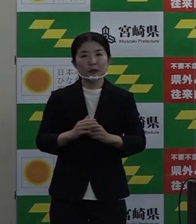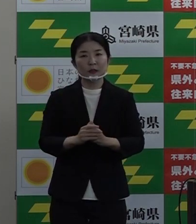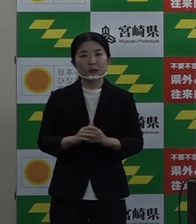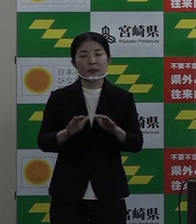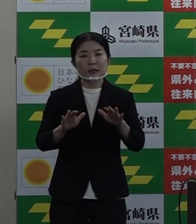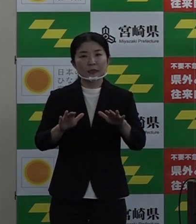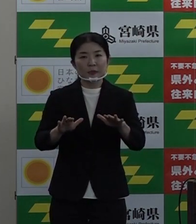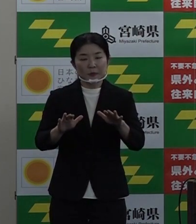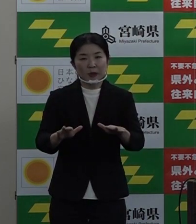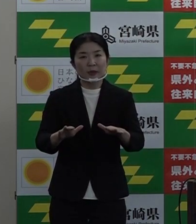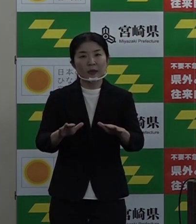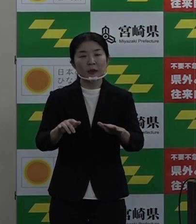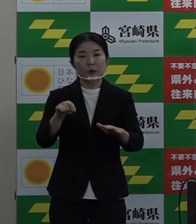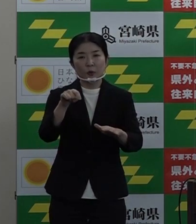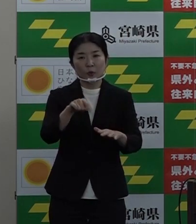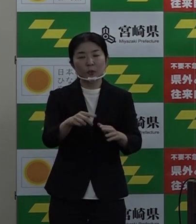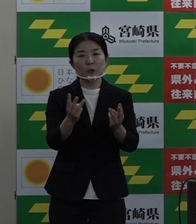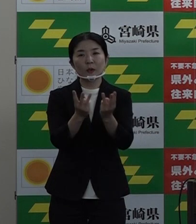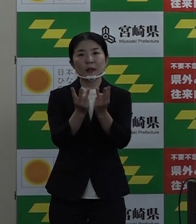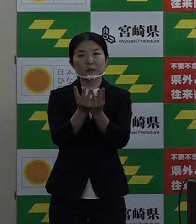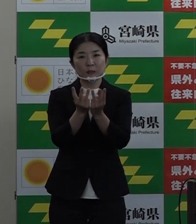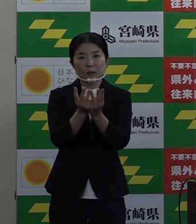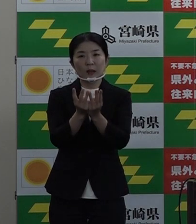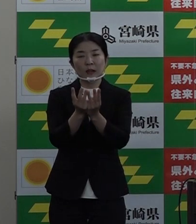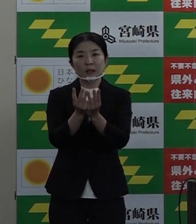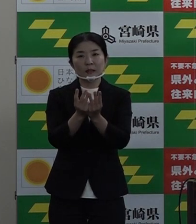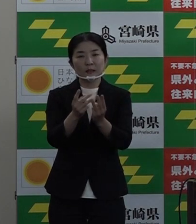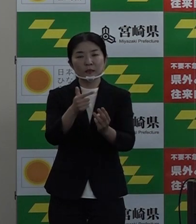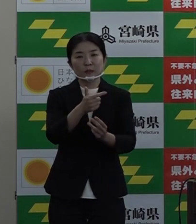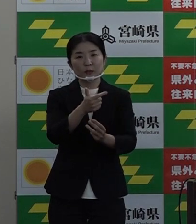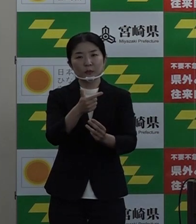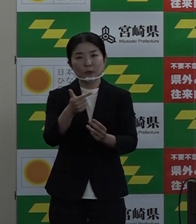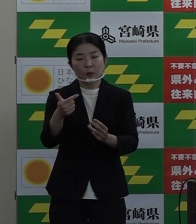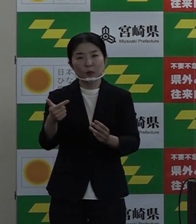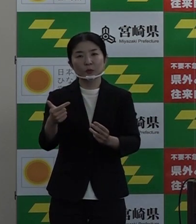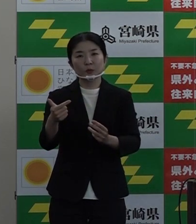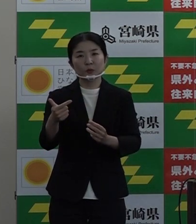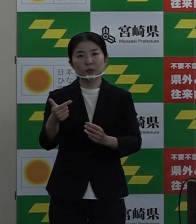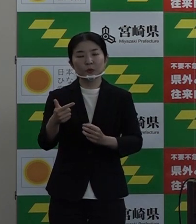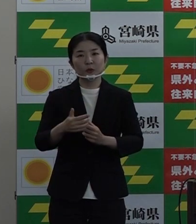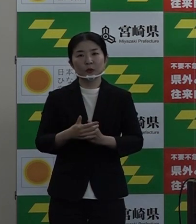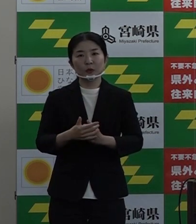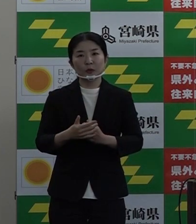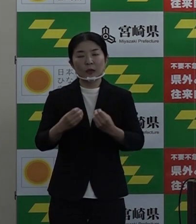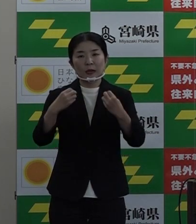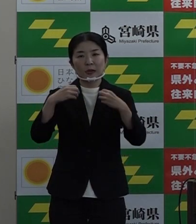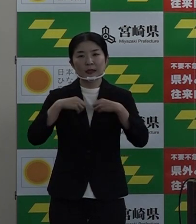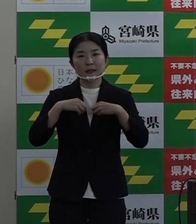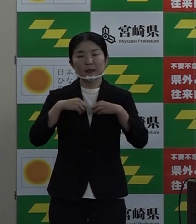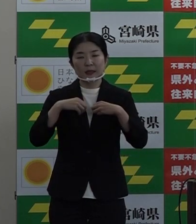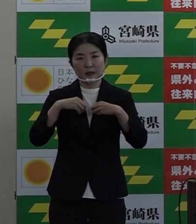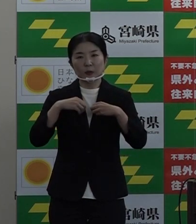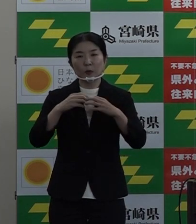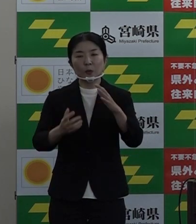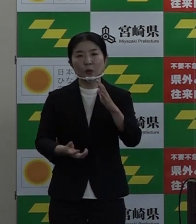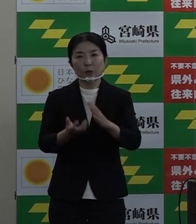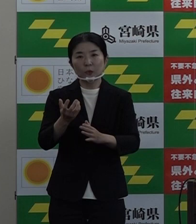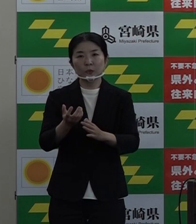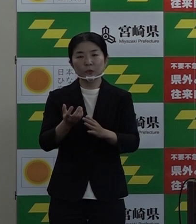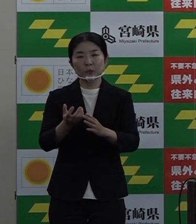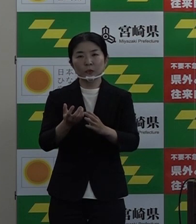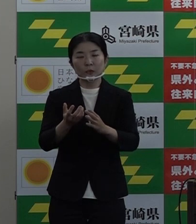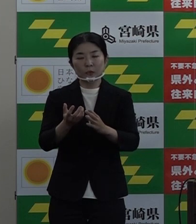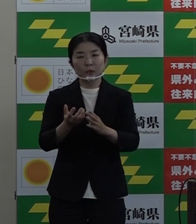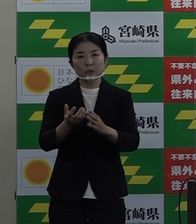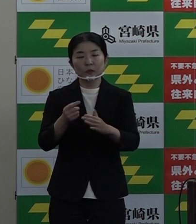実問題としてこれだけ出てきているというところは大きく今その感染の火種が広がりつつある、